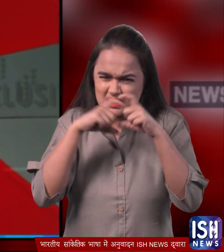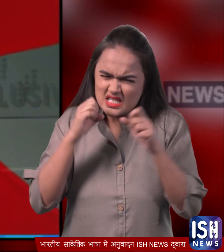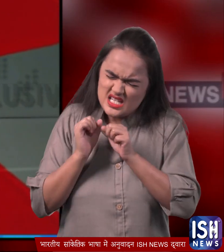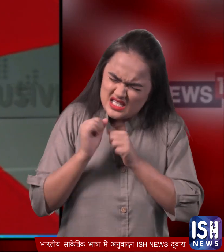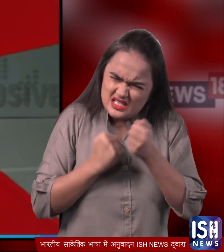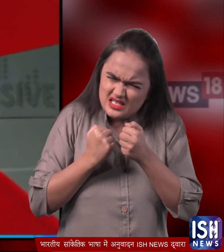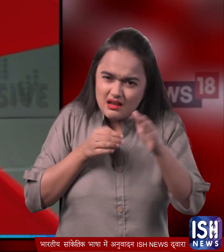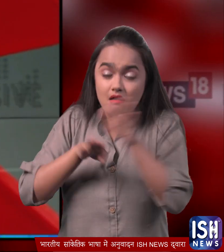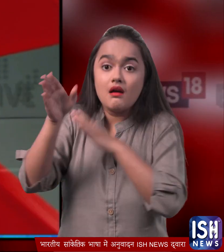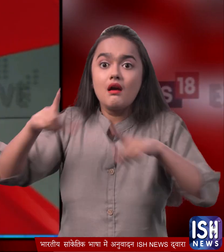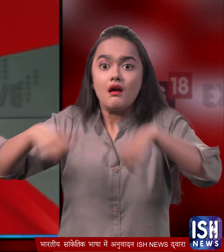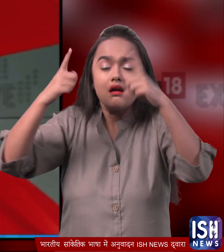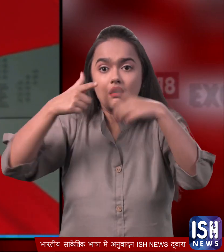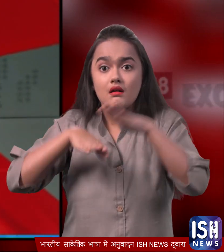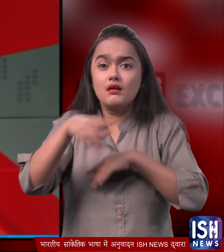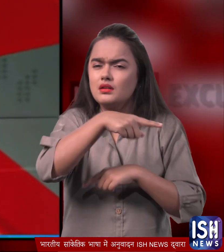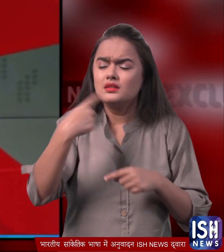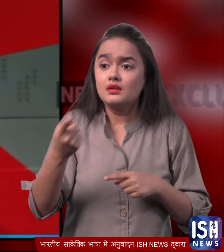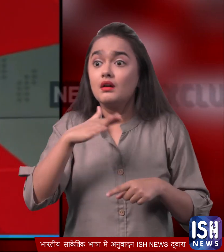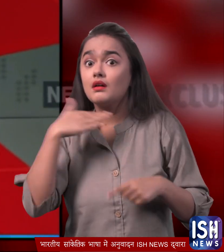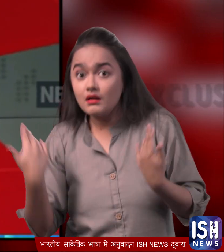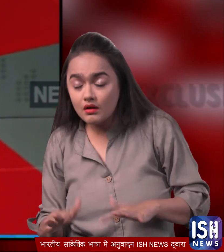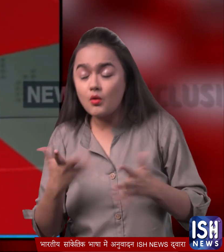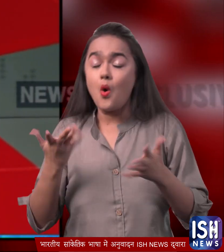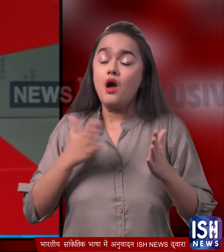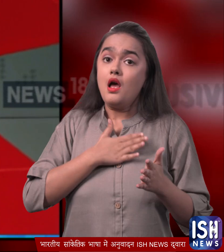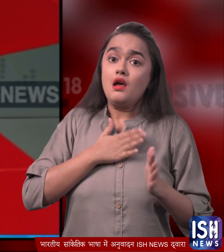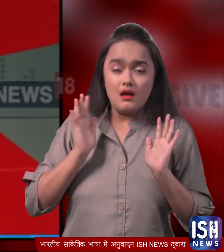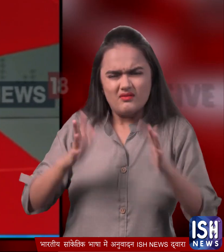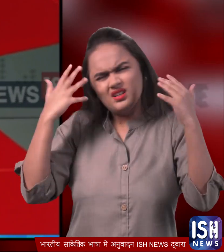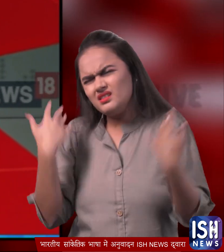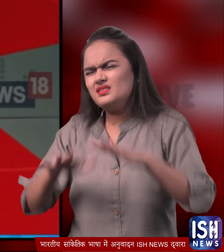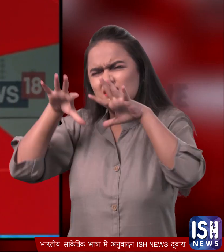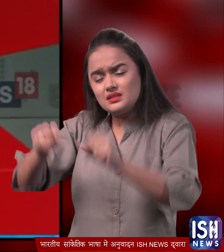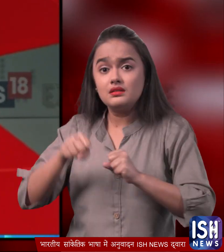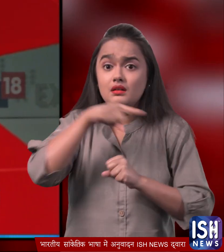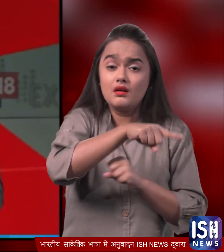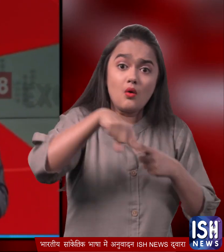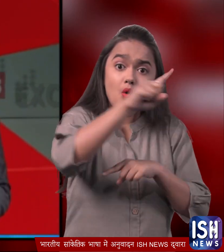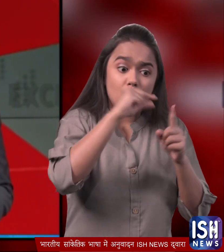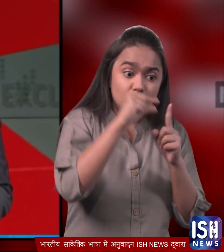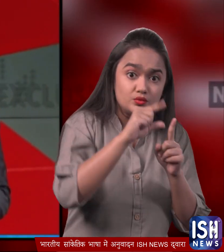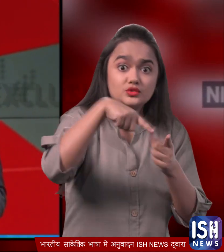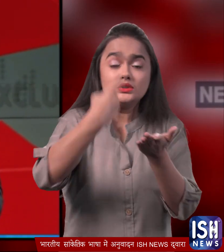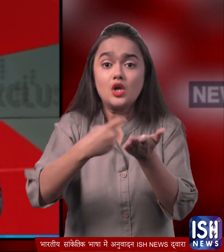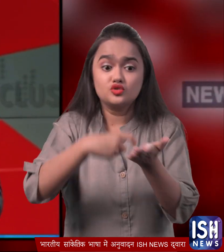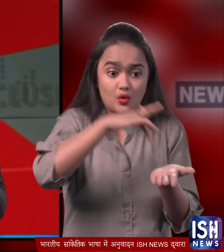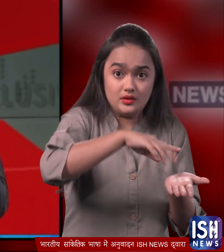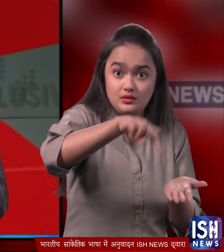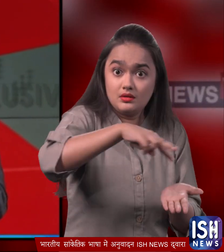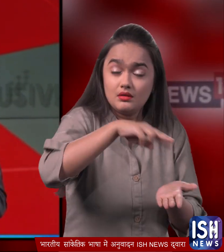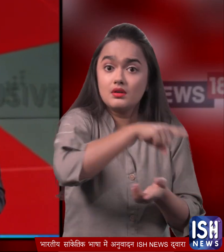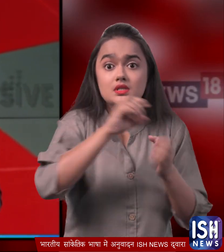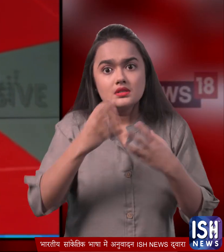छिप गए, जिन्हें जिंदा या मुर्दा पकड़ने के लिए सेना, अर्धसैनिक बल और जम्मू कश्मीर पुलिस ने पुंछ और राजौरी दोनों तरफ